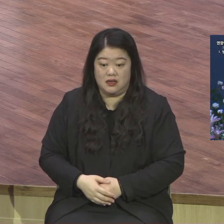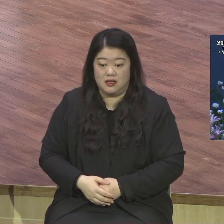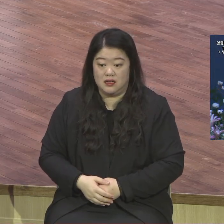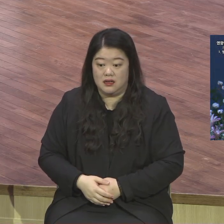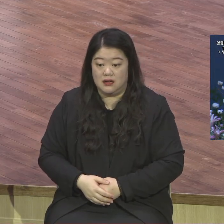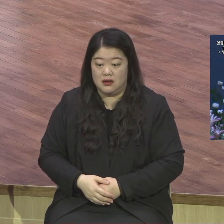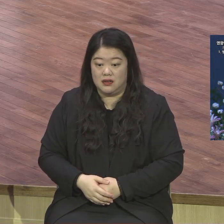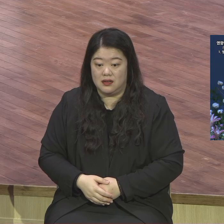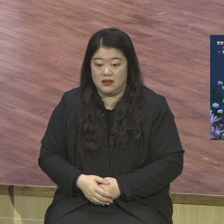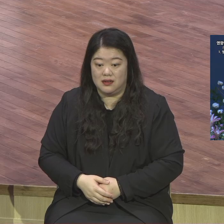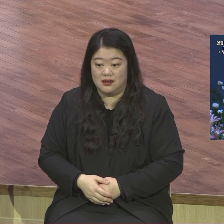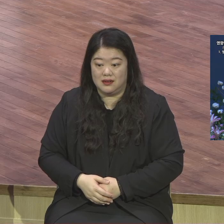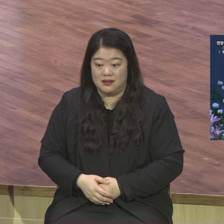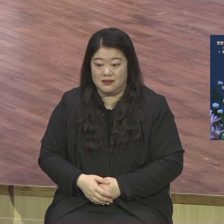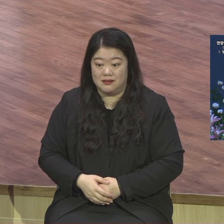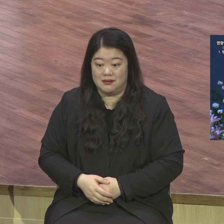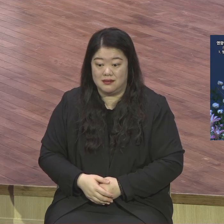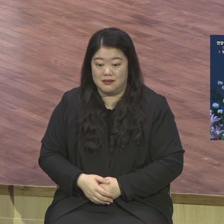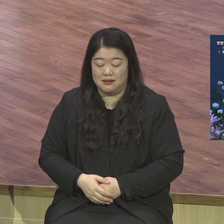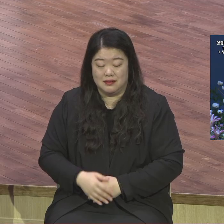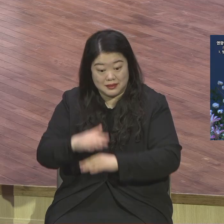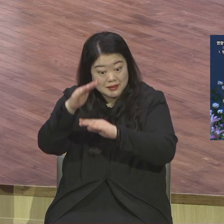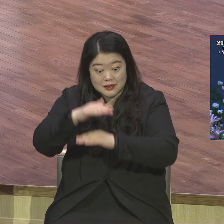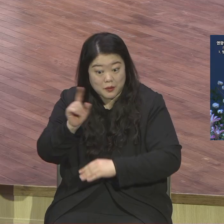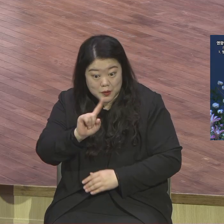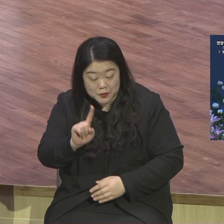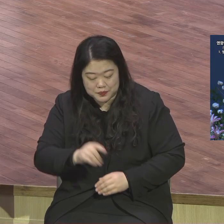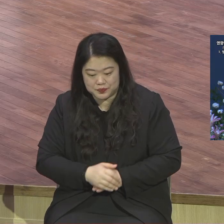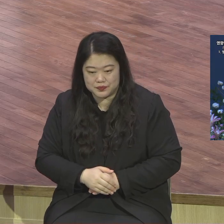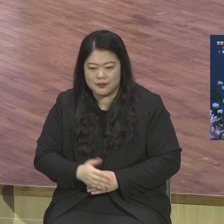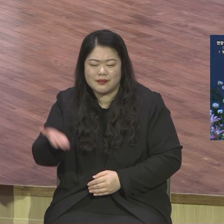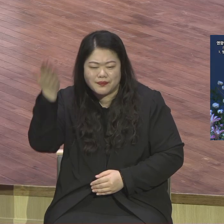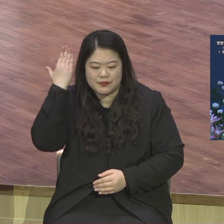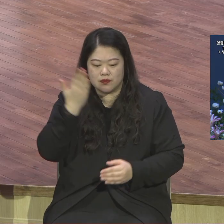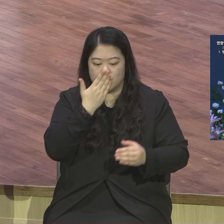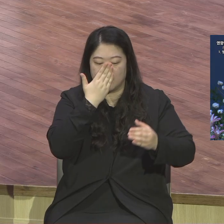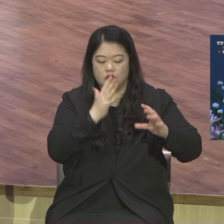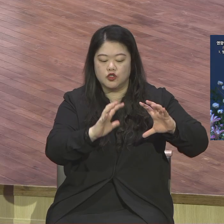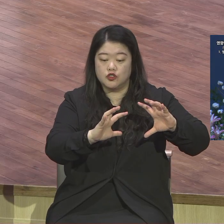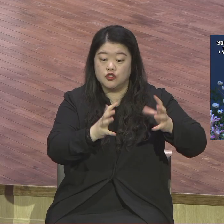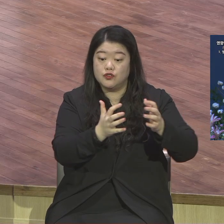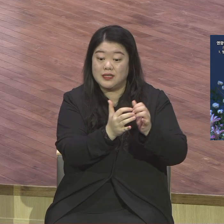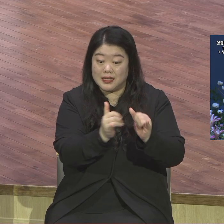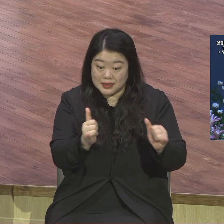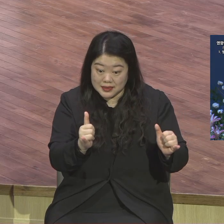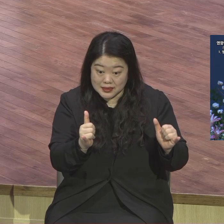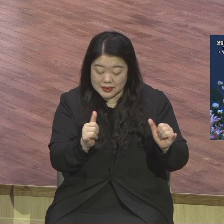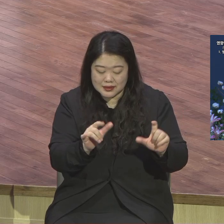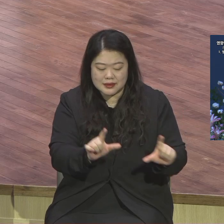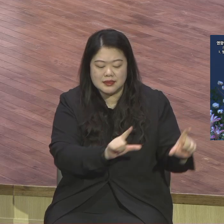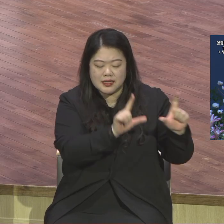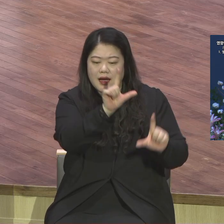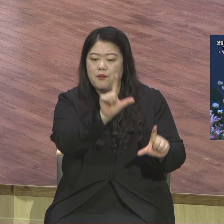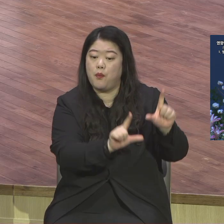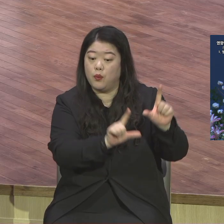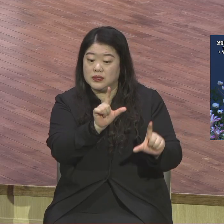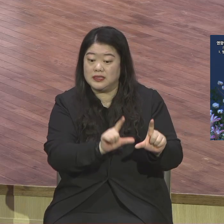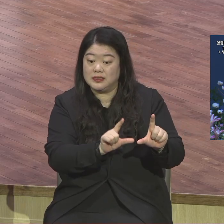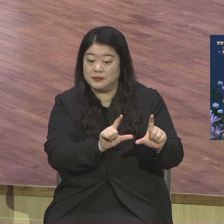이 또 한 가지 예를 드는데 이 말씀은요 당시 유대인들의 이 삶을 빗대서 설명한